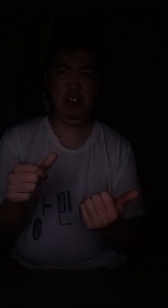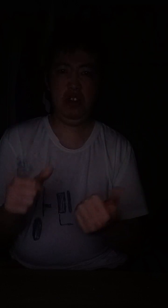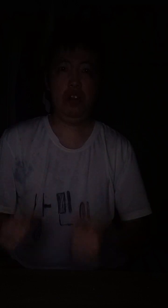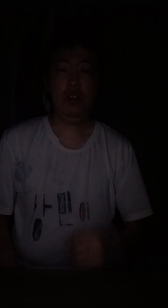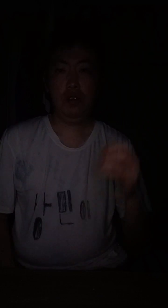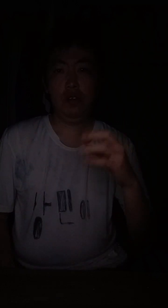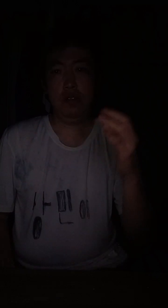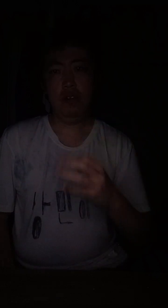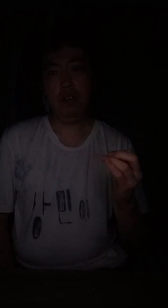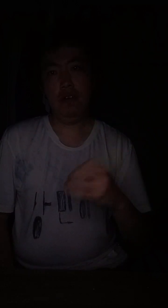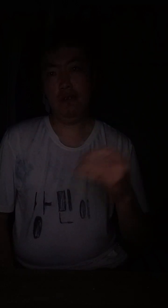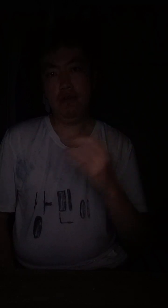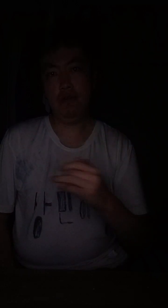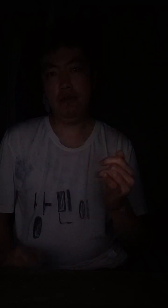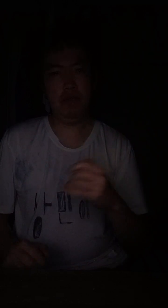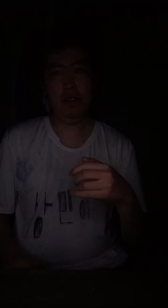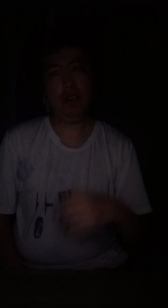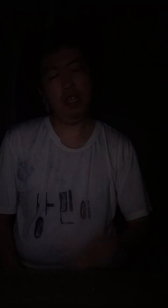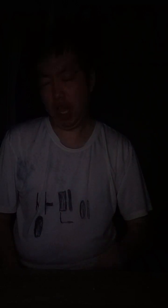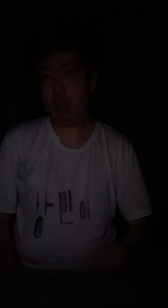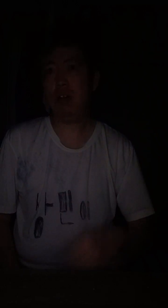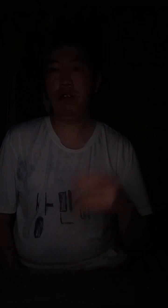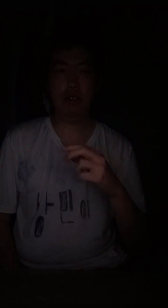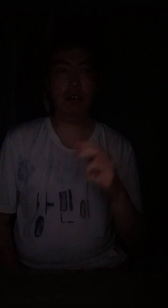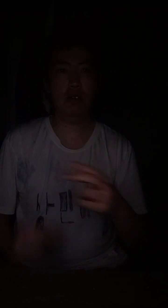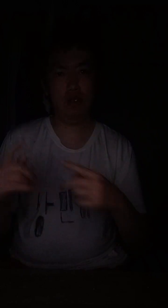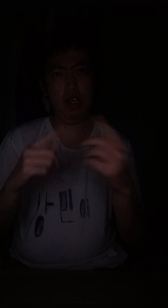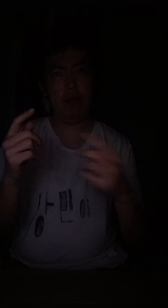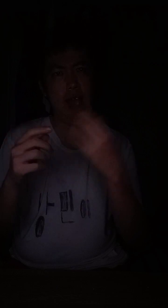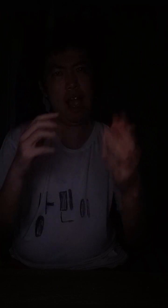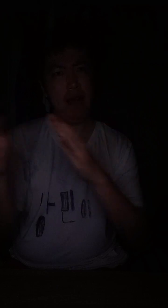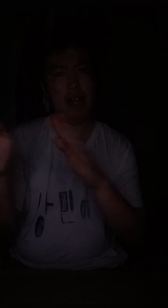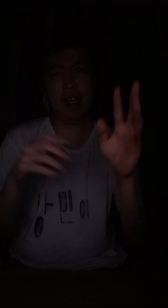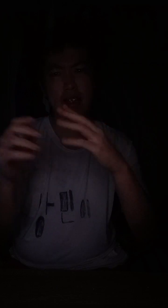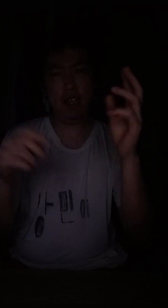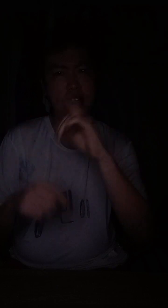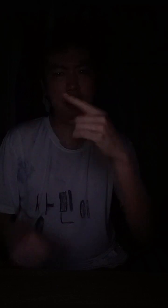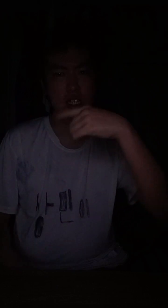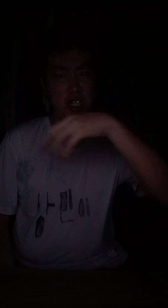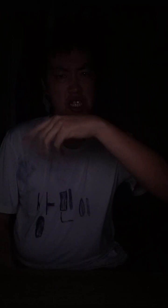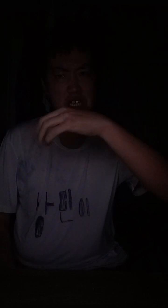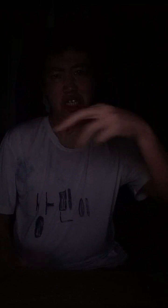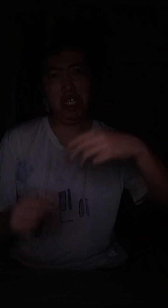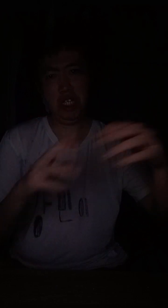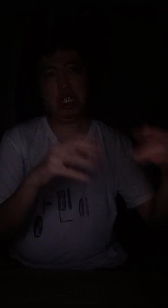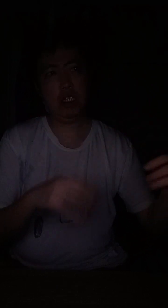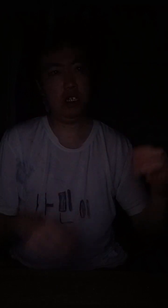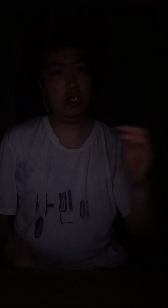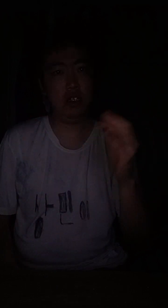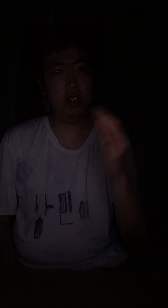야당 의원들이 문제를 지적하면서 다시 고성과 막말이 오갔습니다. 잠깐만, 저